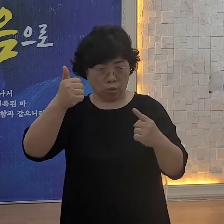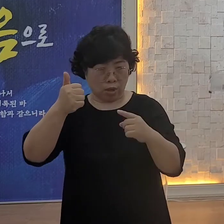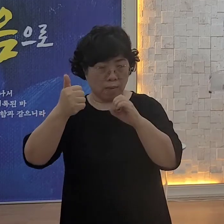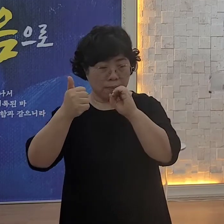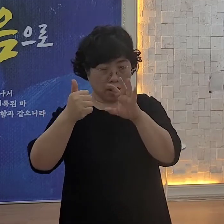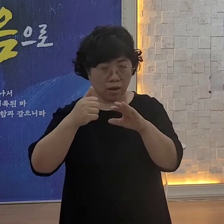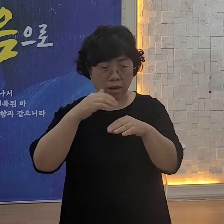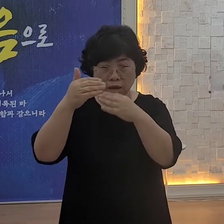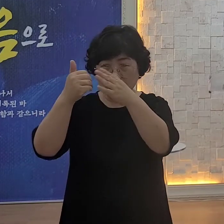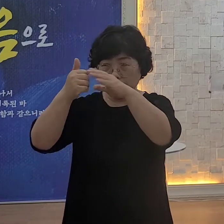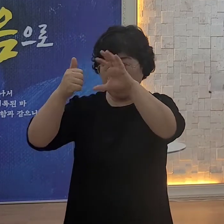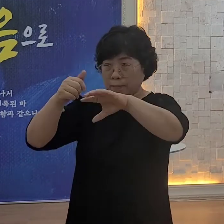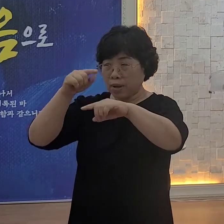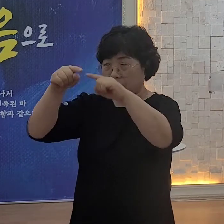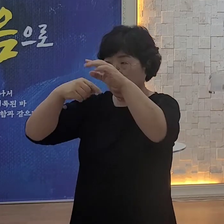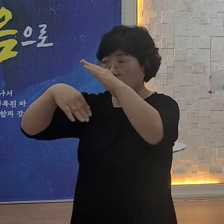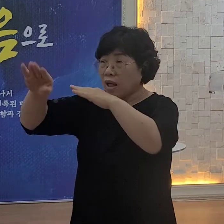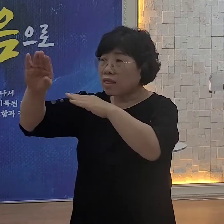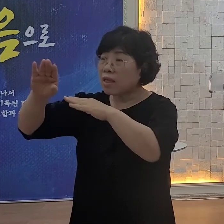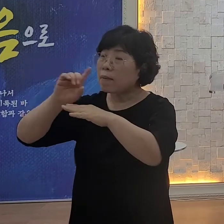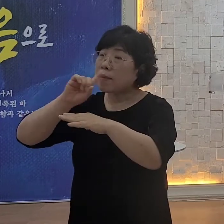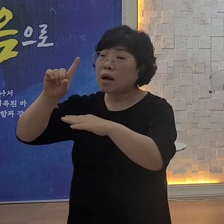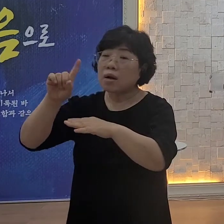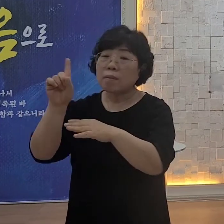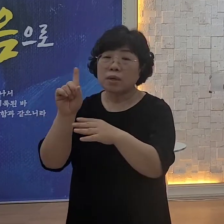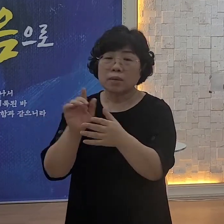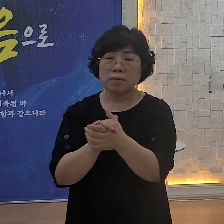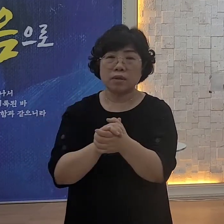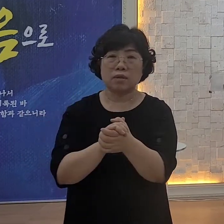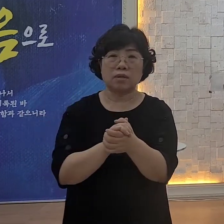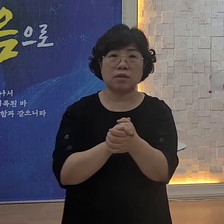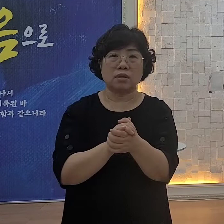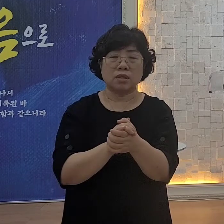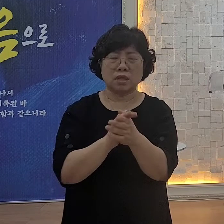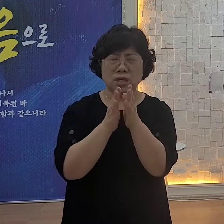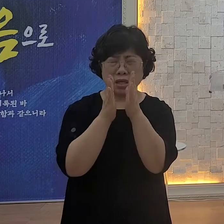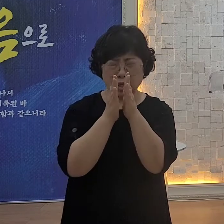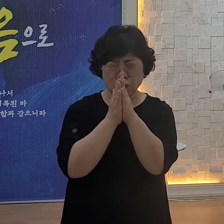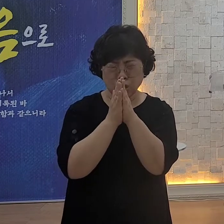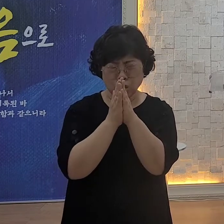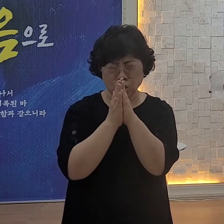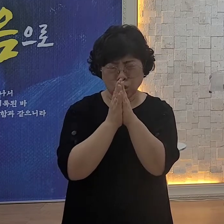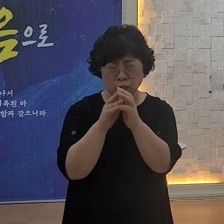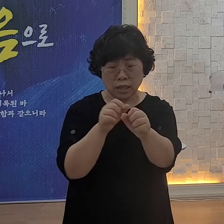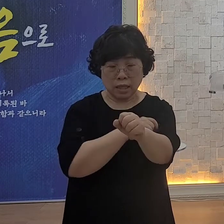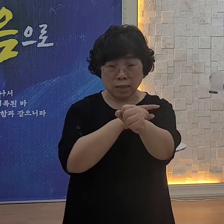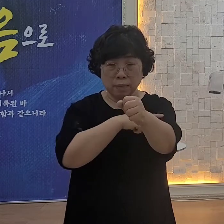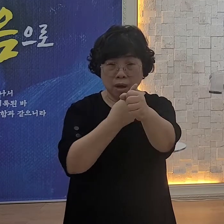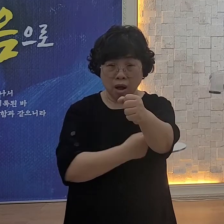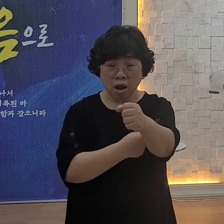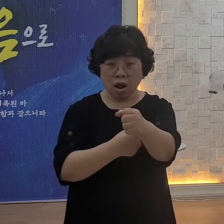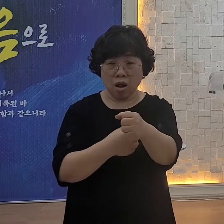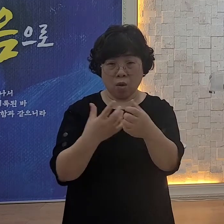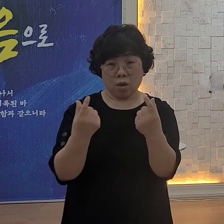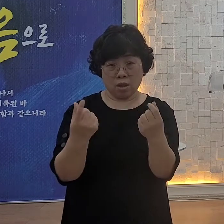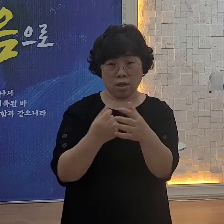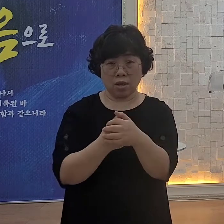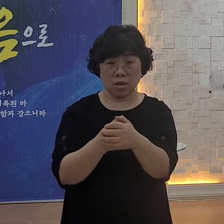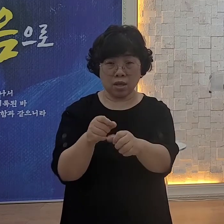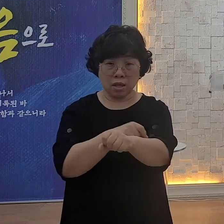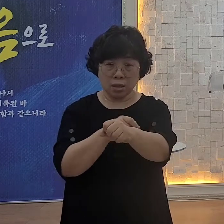말로 다시 표현하면 이게 뭐냐면 기도의 특권, 기도의 특권. 여러분, 하나님